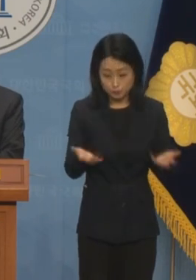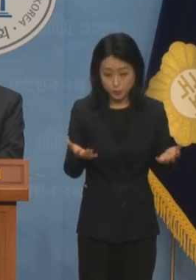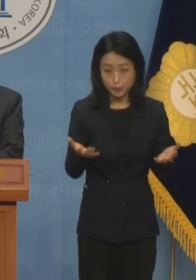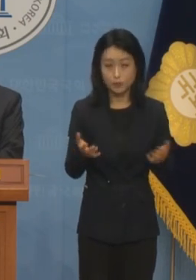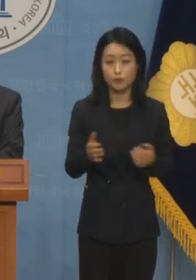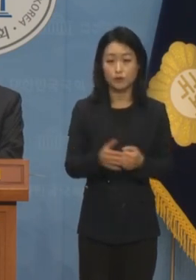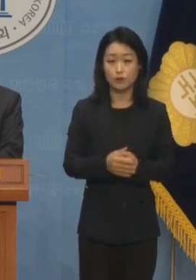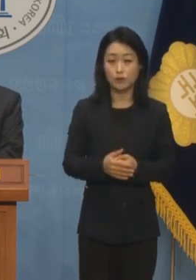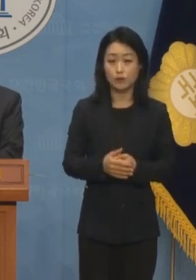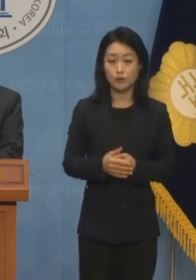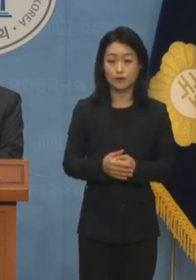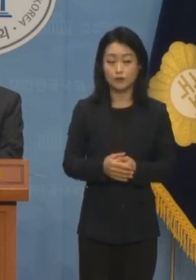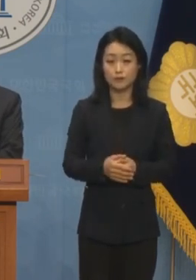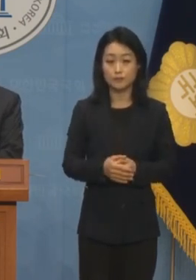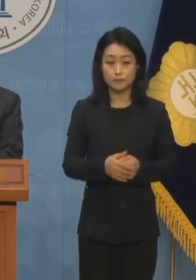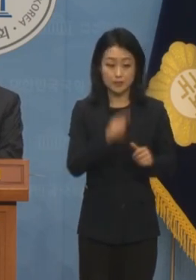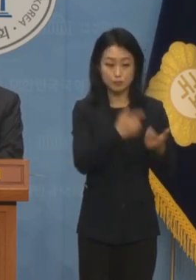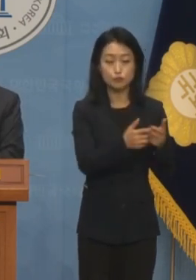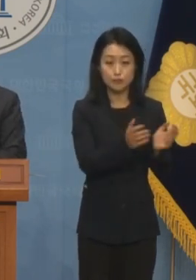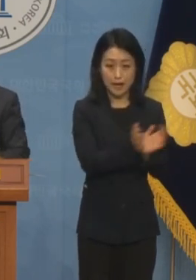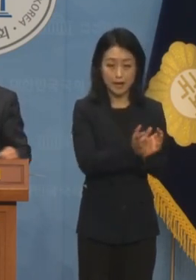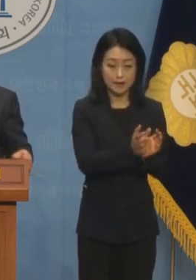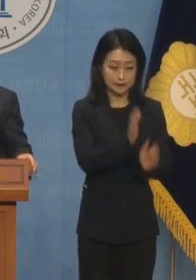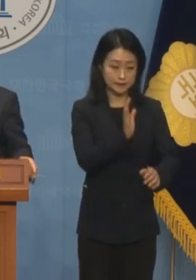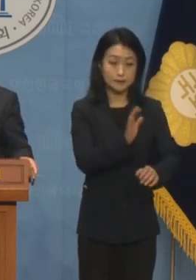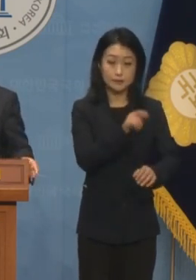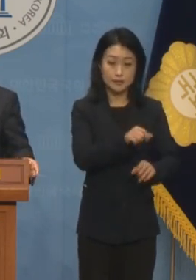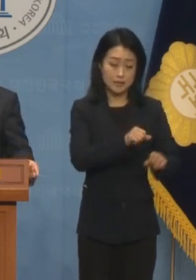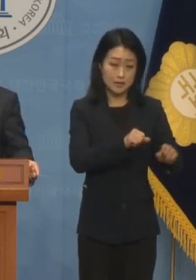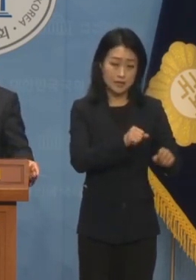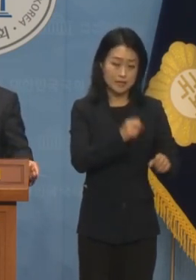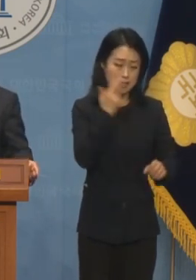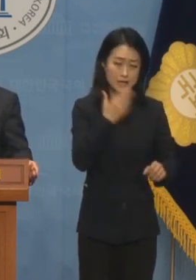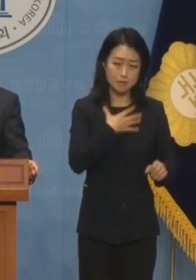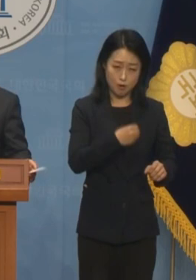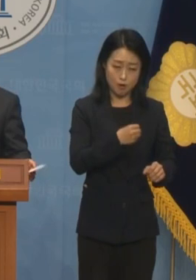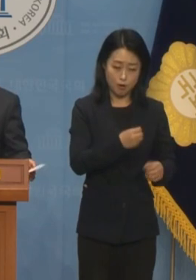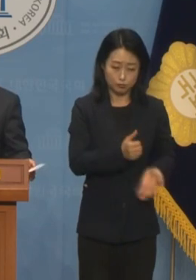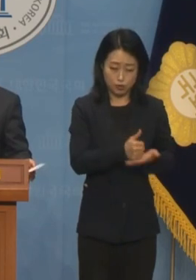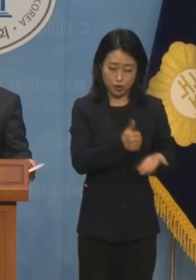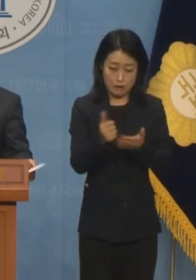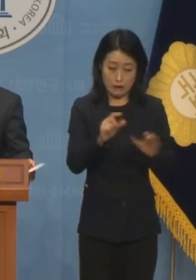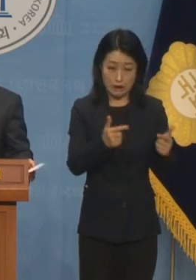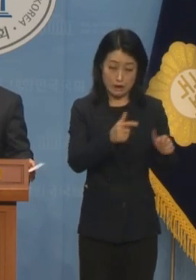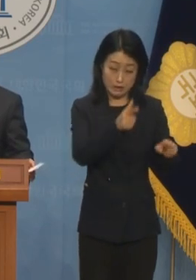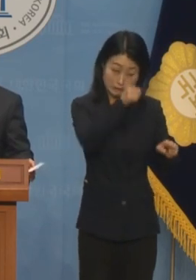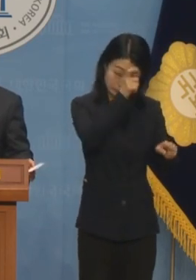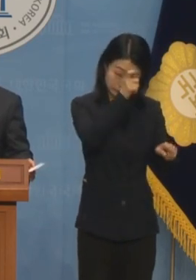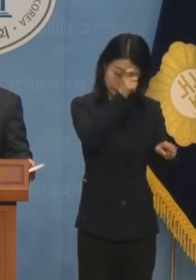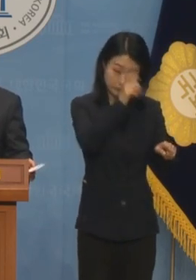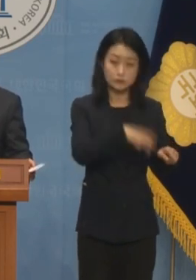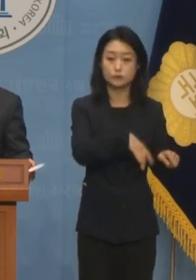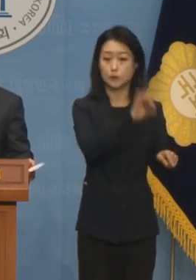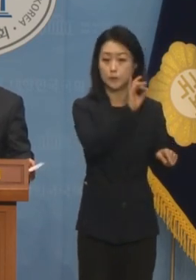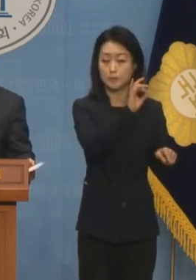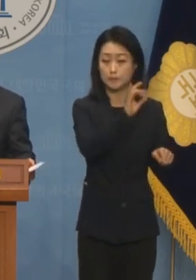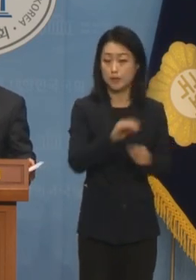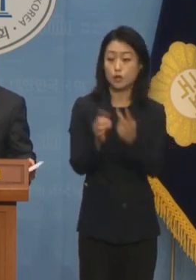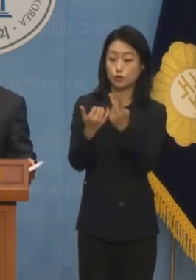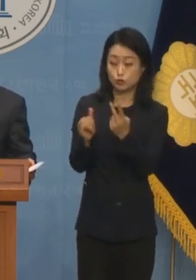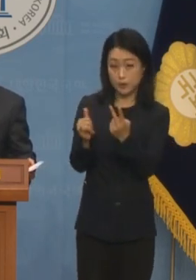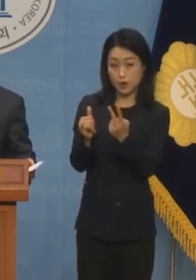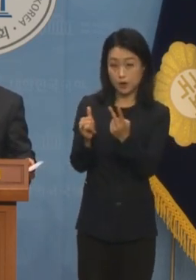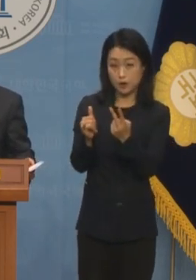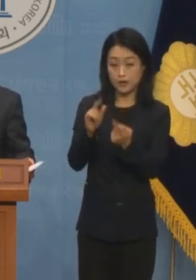정당도 하지 않았기 때문입니다. 민주당은 이제 모순투성인 방통위 2인 체제 불법성